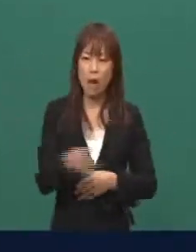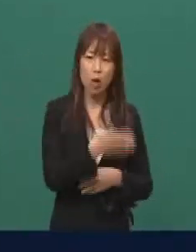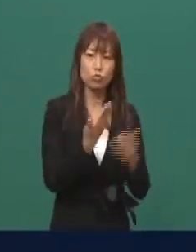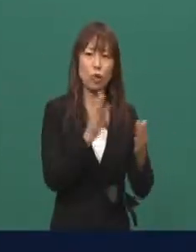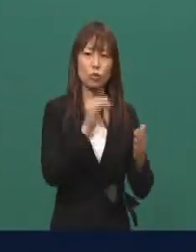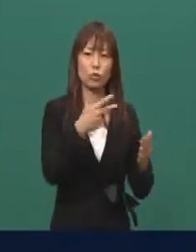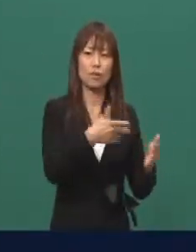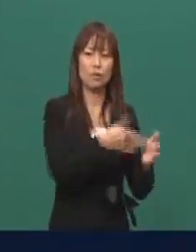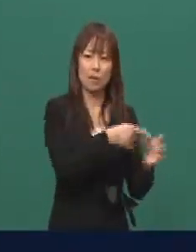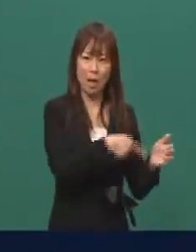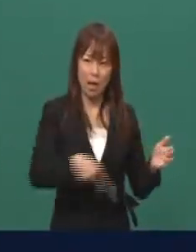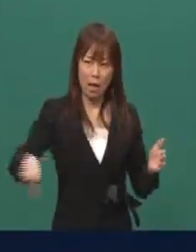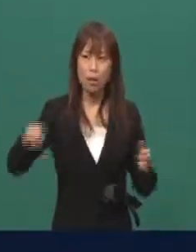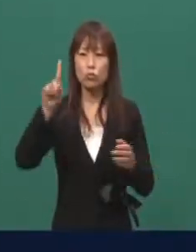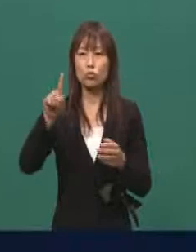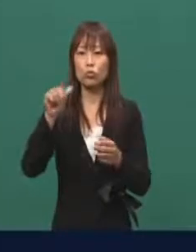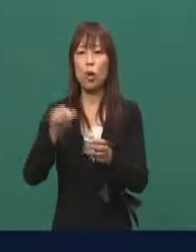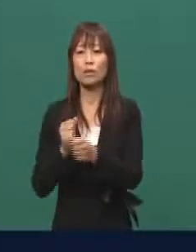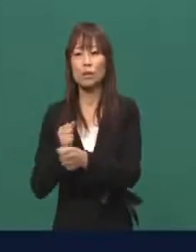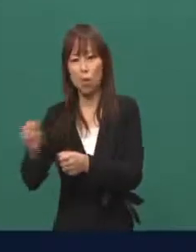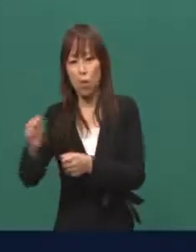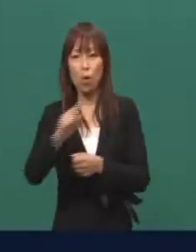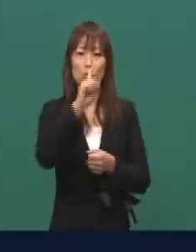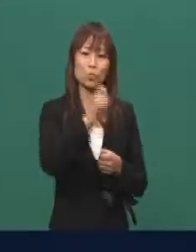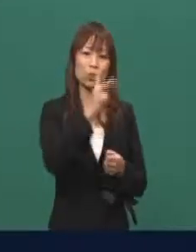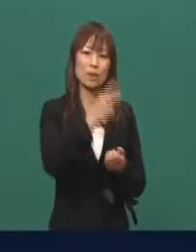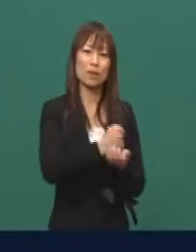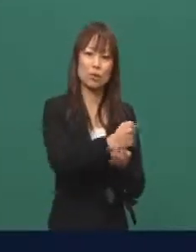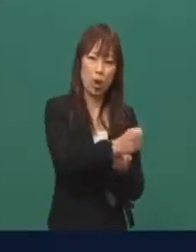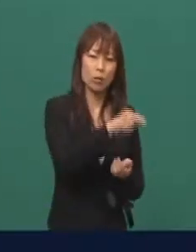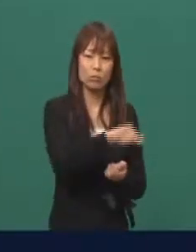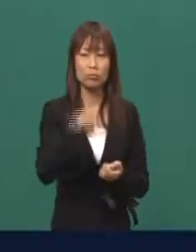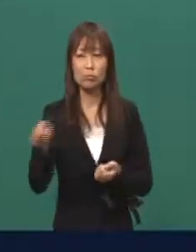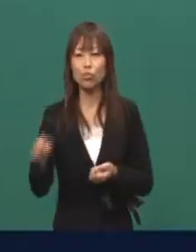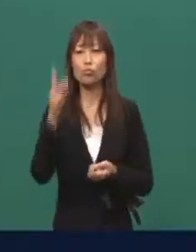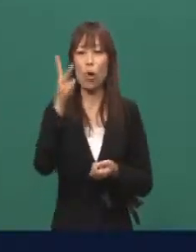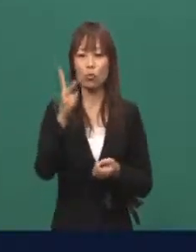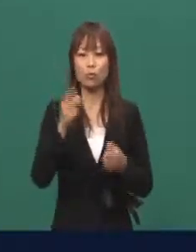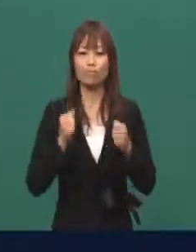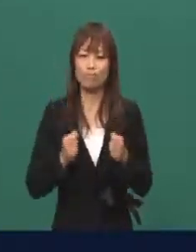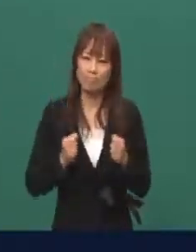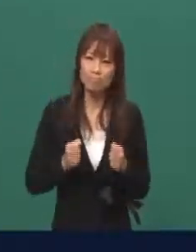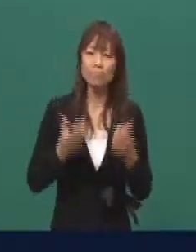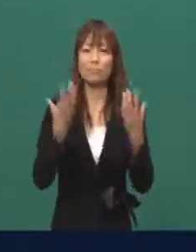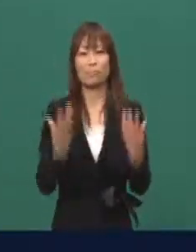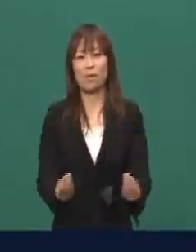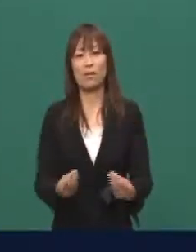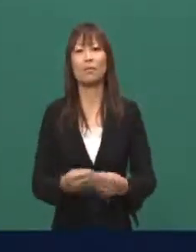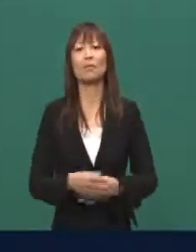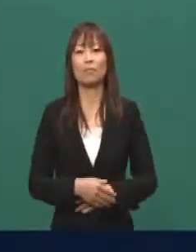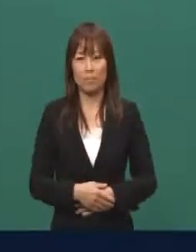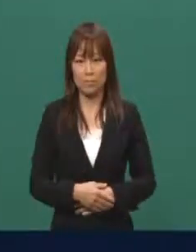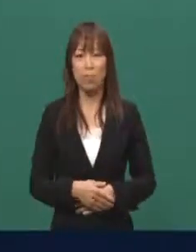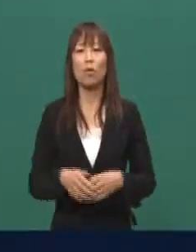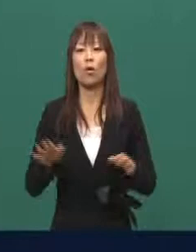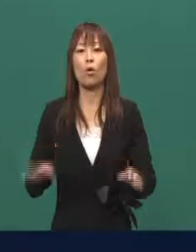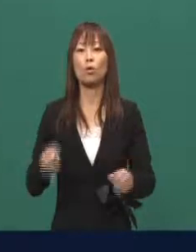は大津市から草津市までの15キロと12キロの2つのコースを走りました